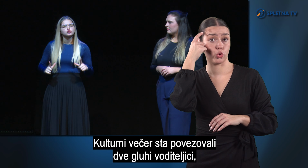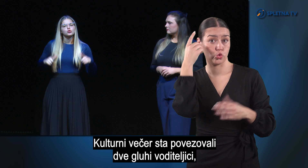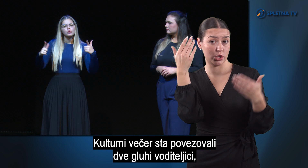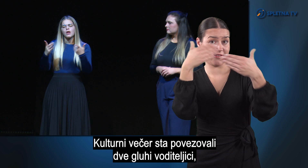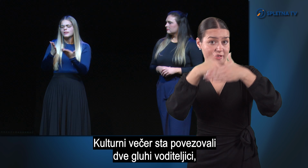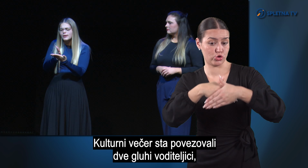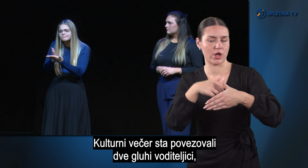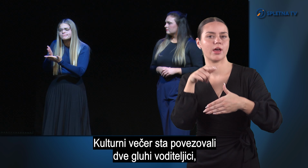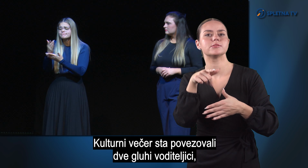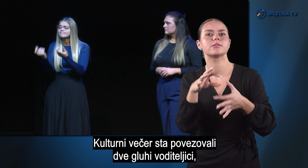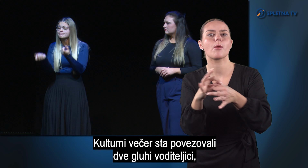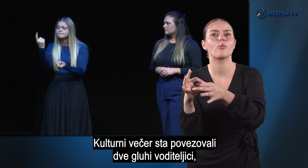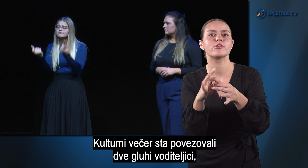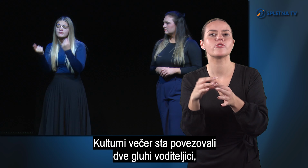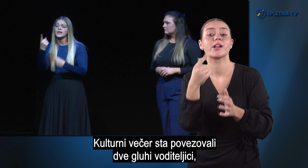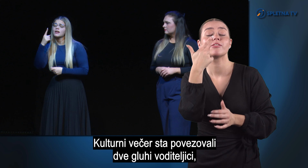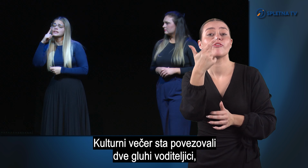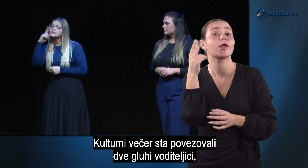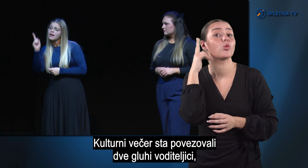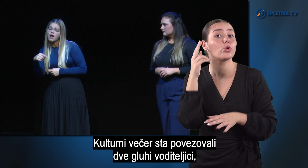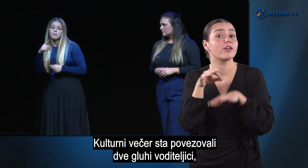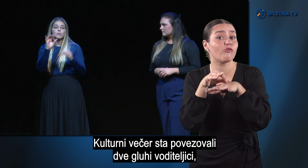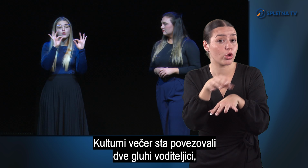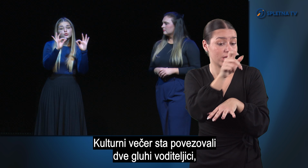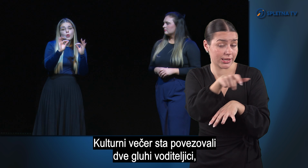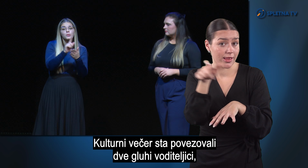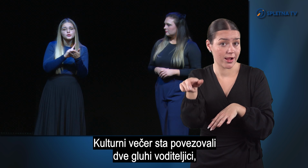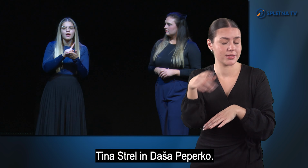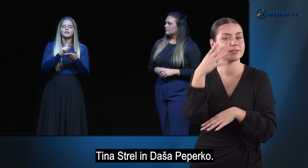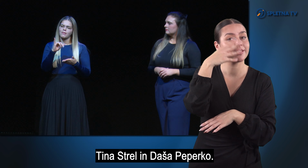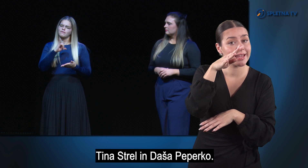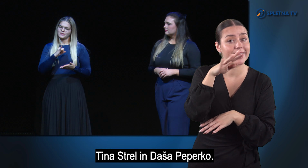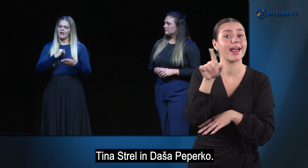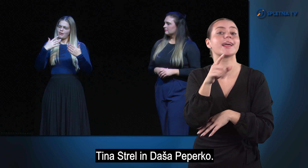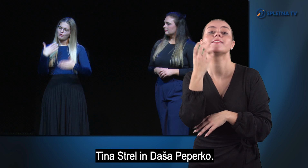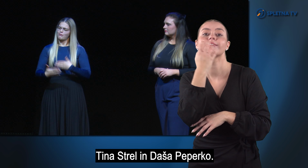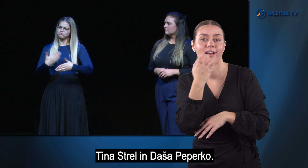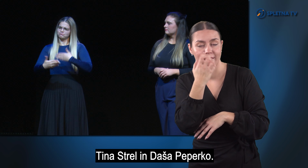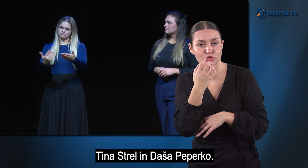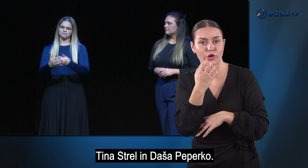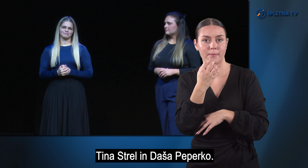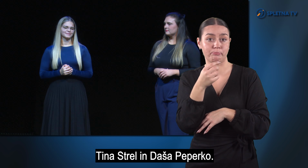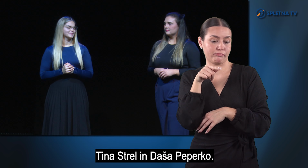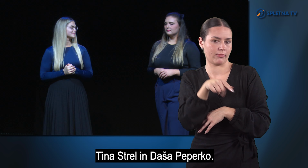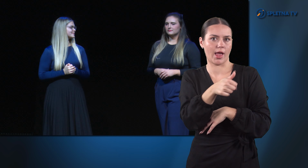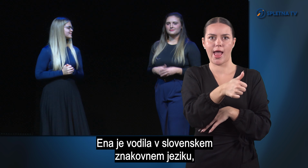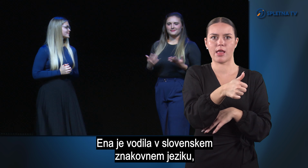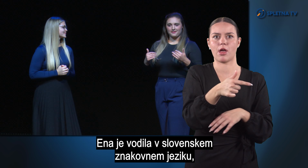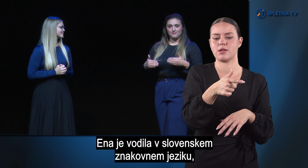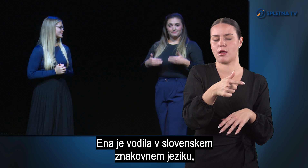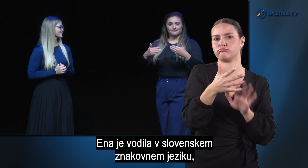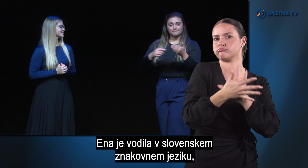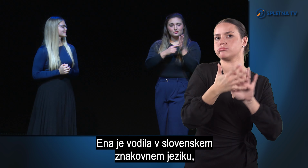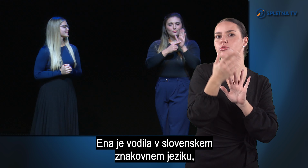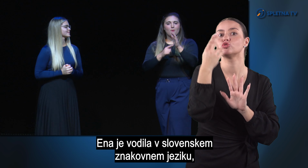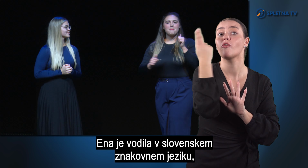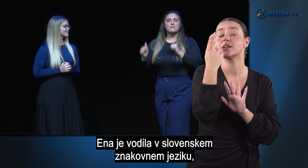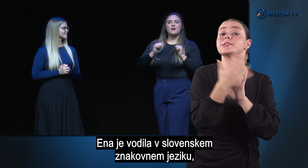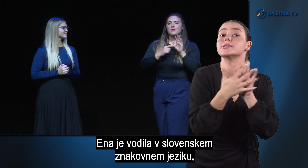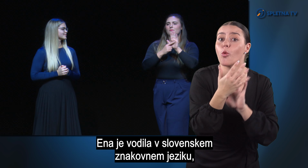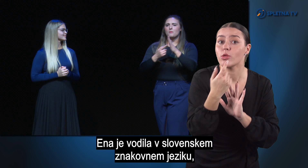Kulturni večer sta povezovali dve gluhi voditeljici Tina Strel in Daša Peperko. Ena je vodila